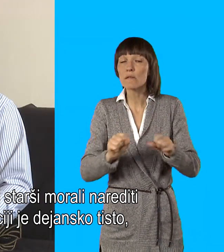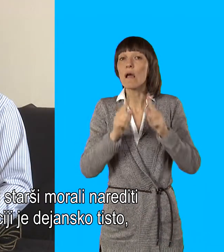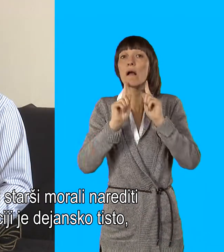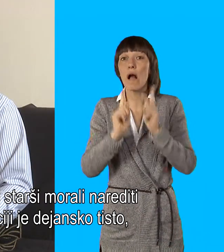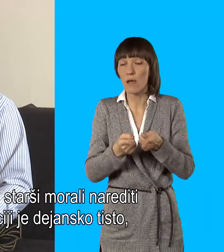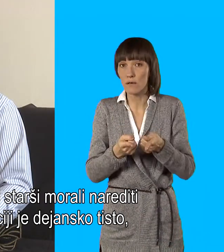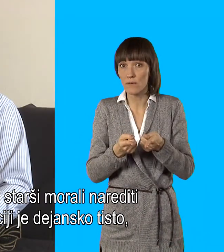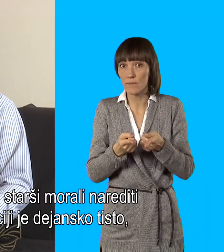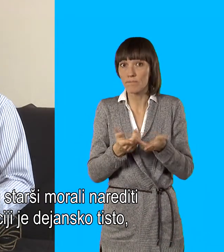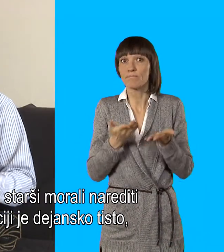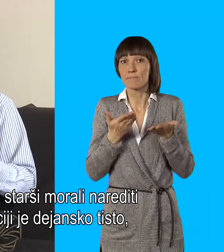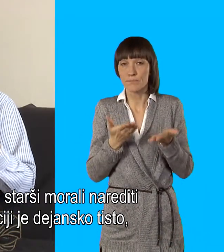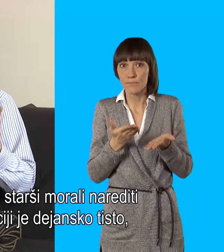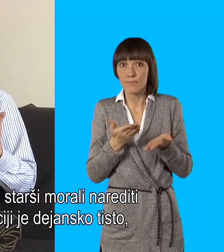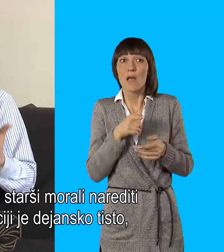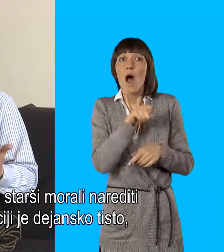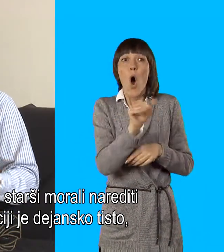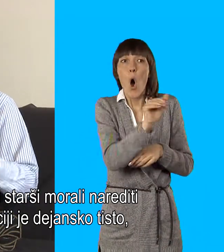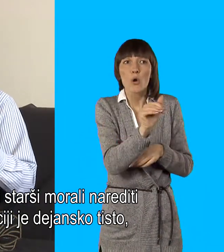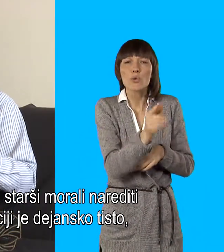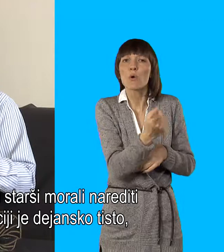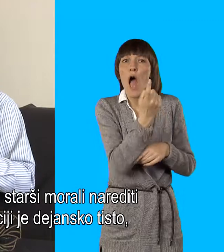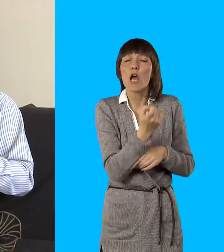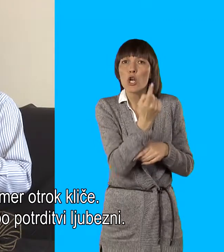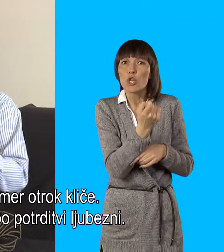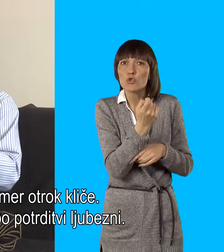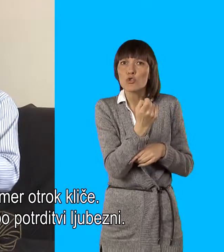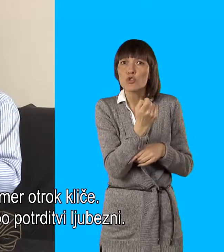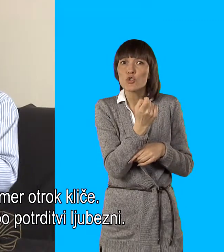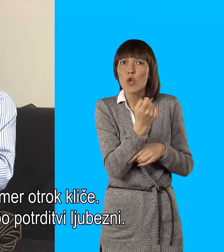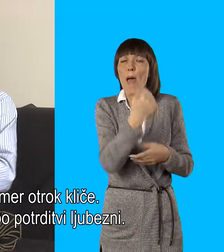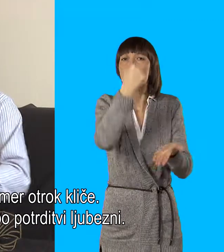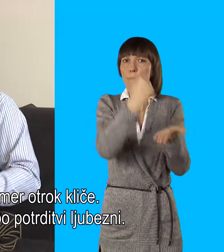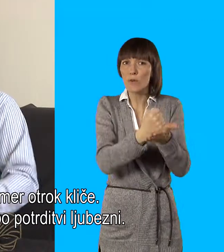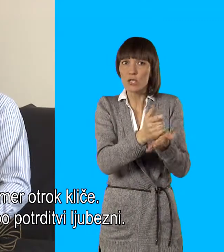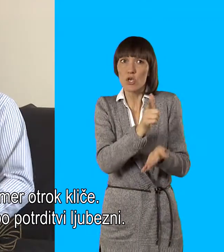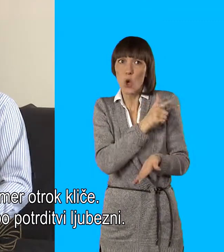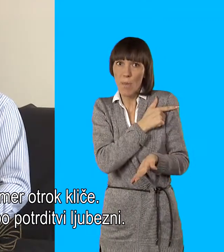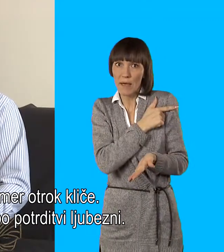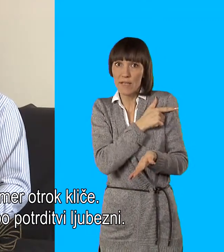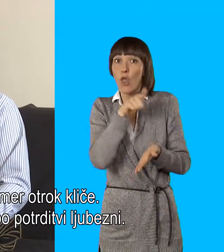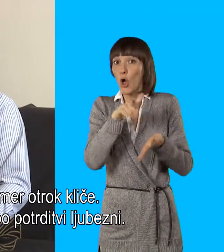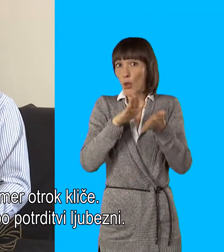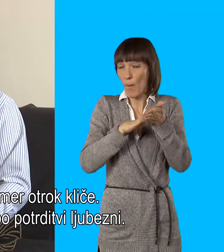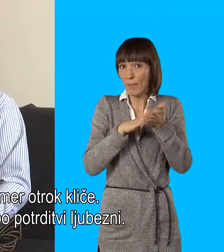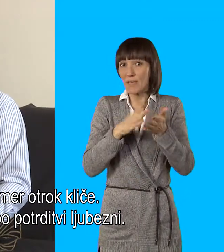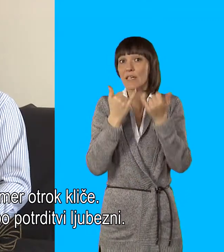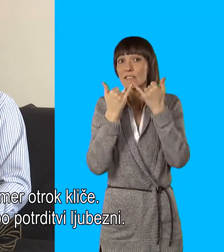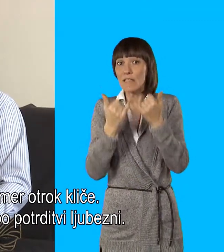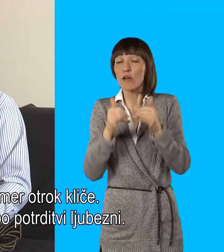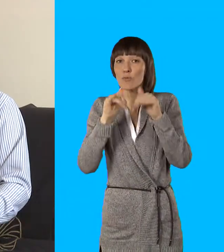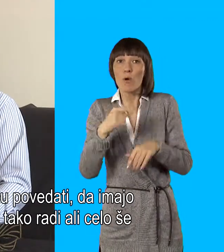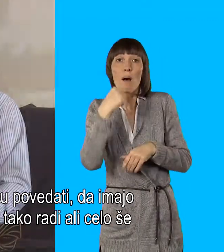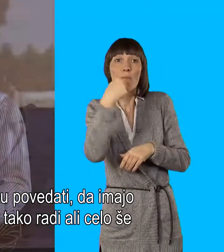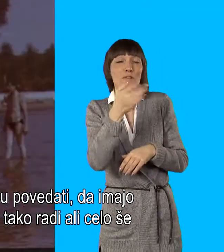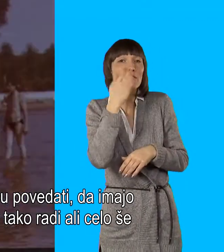To je isto, kot bi mu sporočili, ne bodi otrok. Otrok pa je otrok, ne, in je normalno, da čuti tudi ljubosumje.